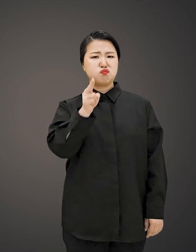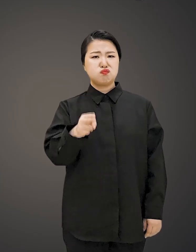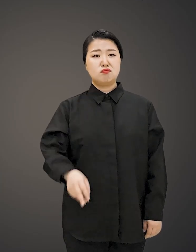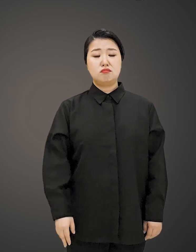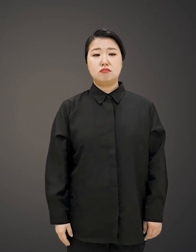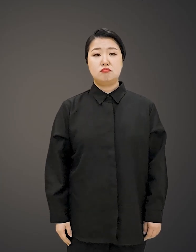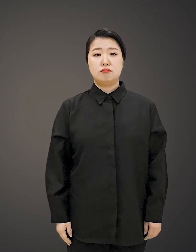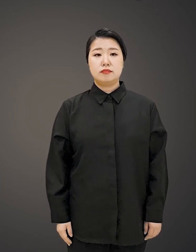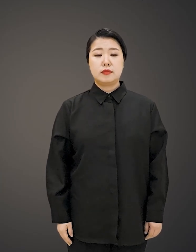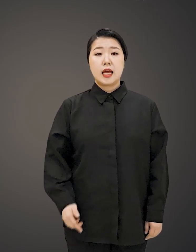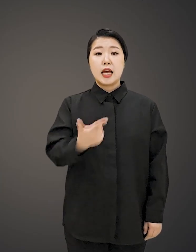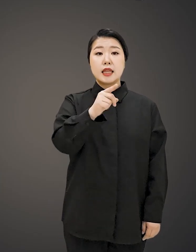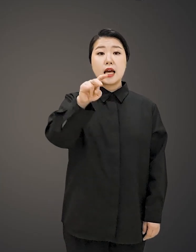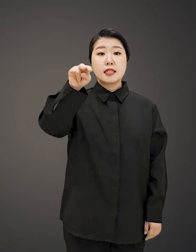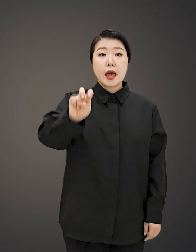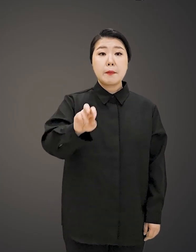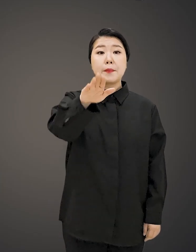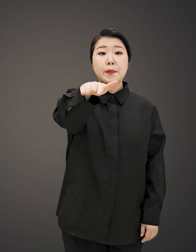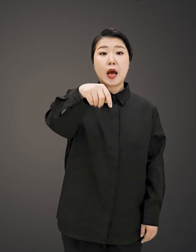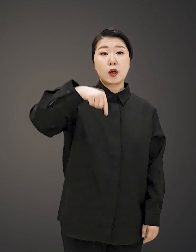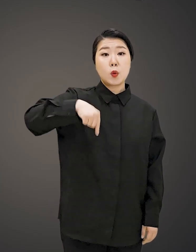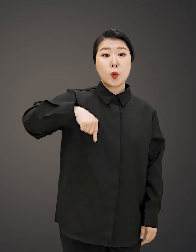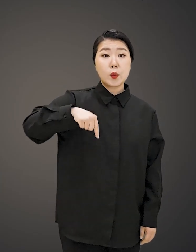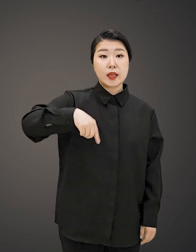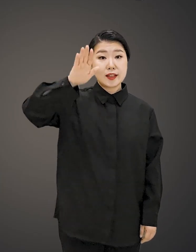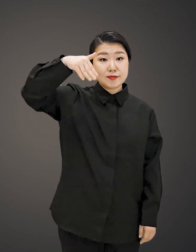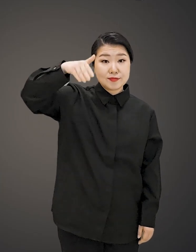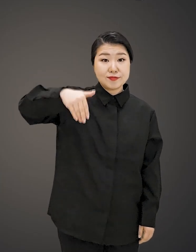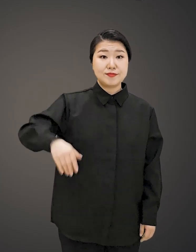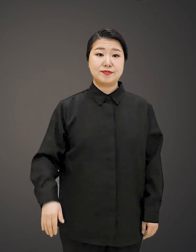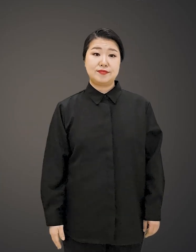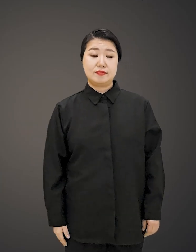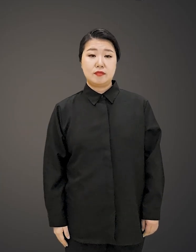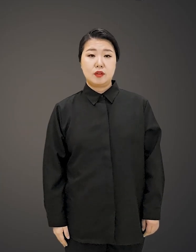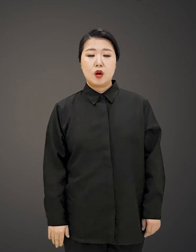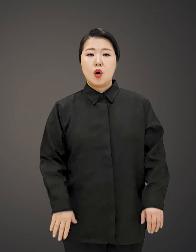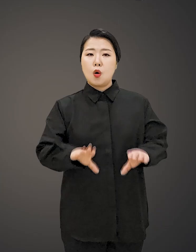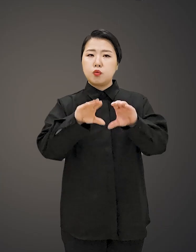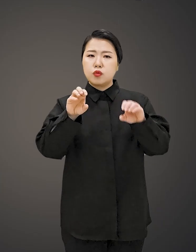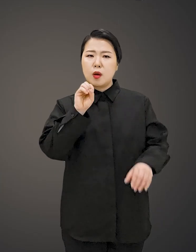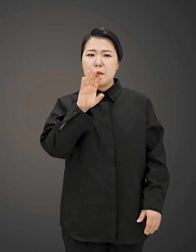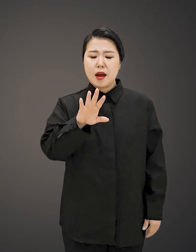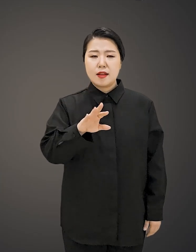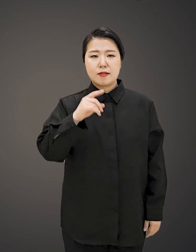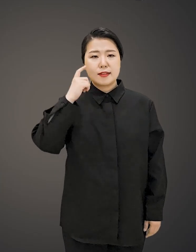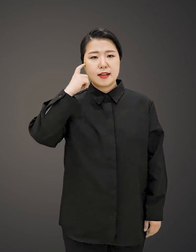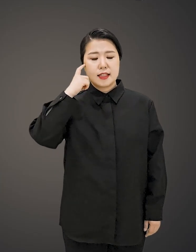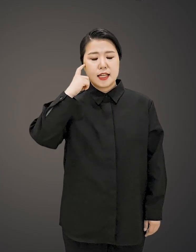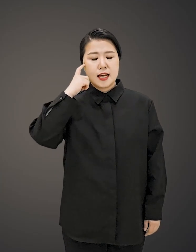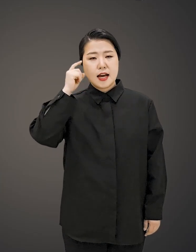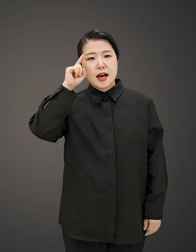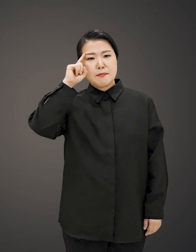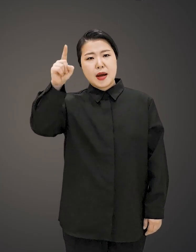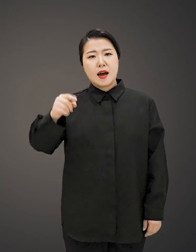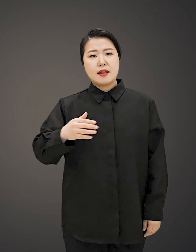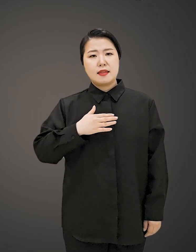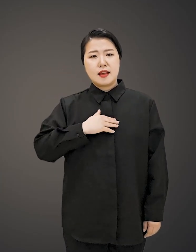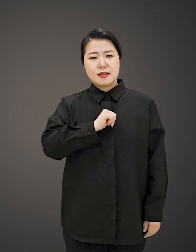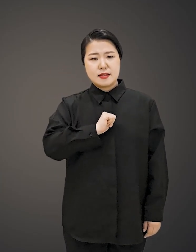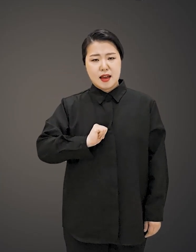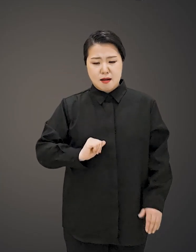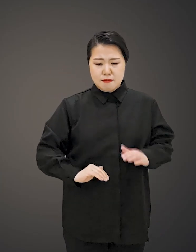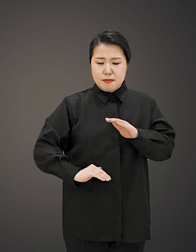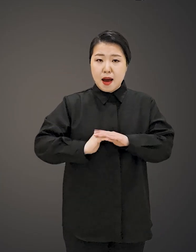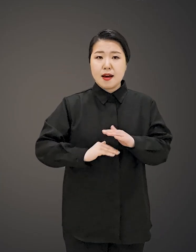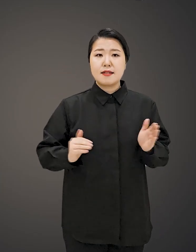너무하네. 나세마 여기야. 여기라고. 우아하게 말하려고 했는데 참는 것도